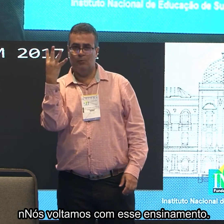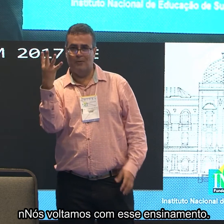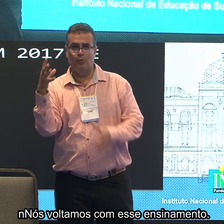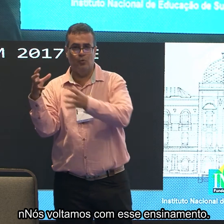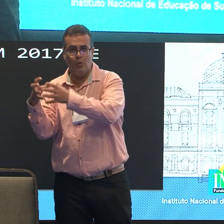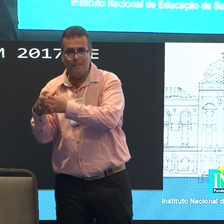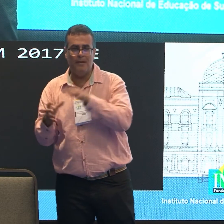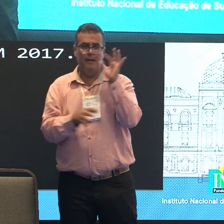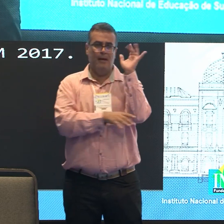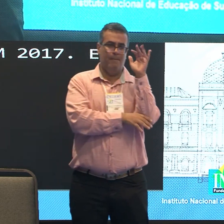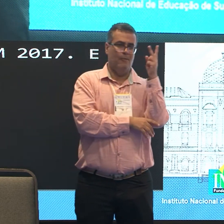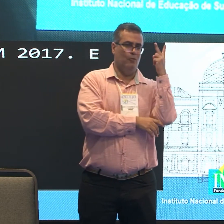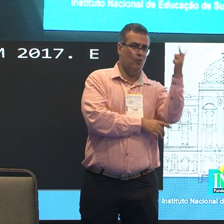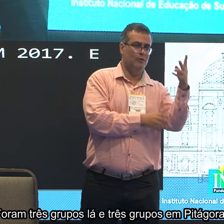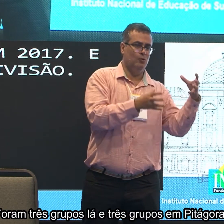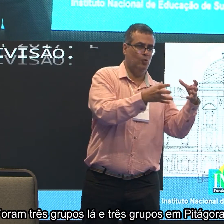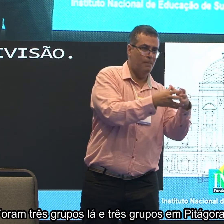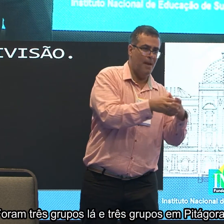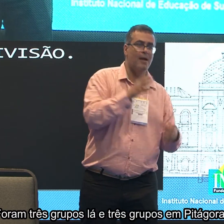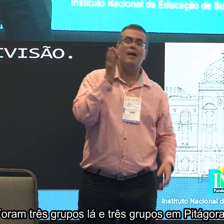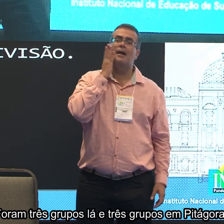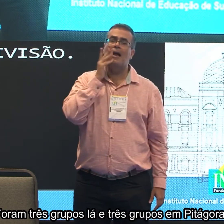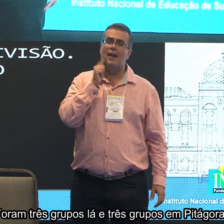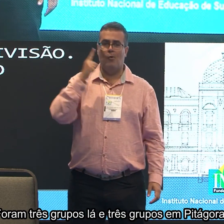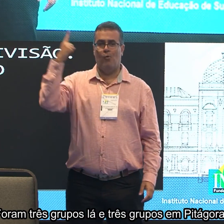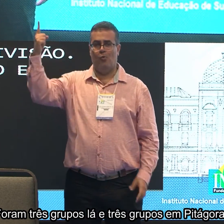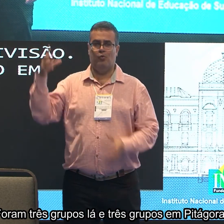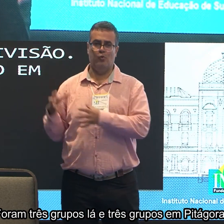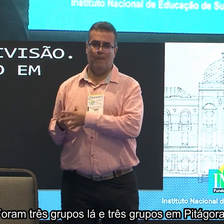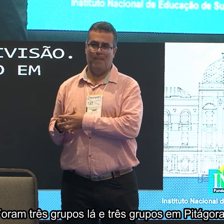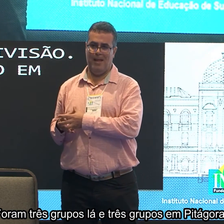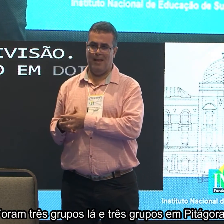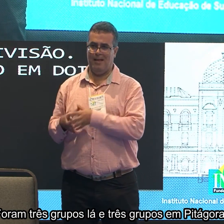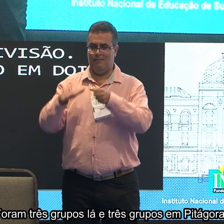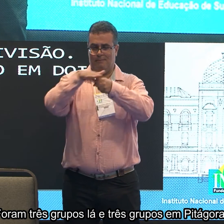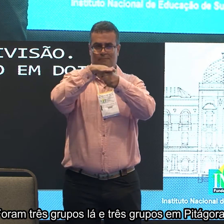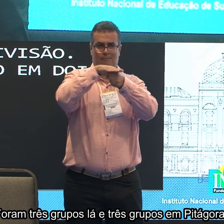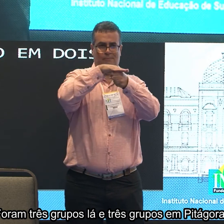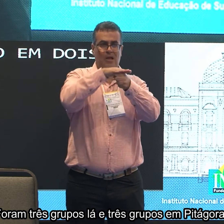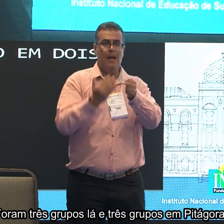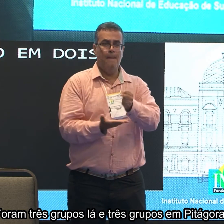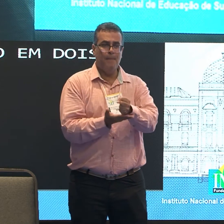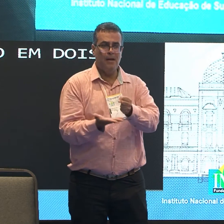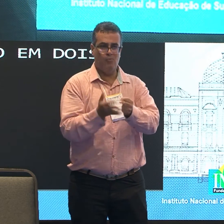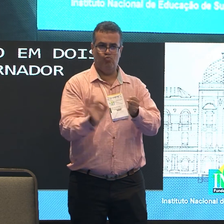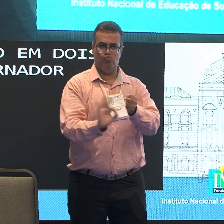ensinamento. Foram 3 grupos lá e 3 grupos em Pitágoras.